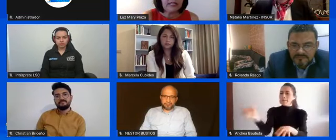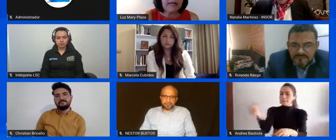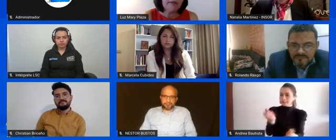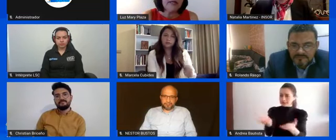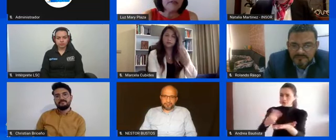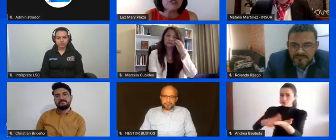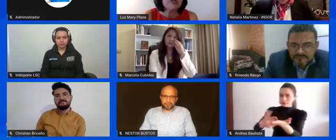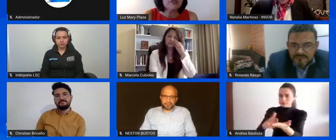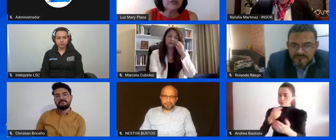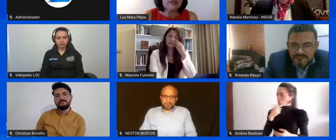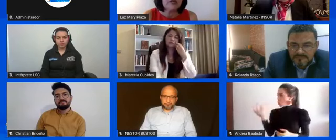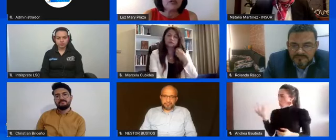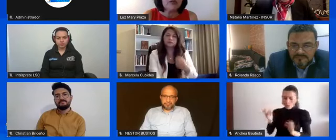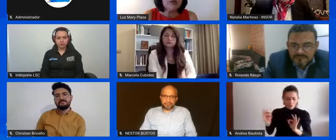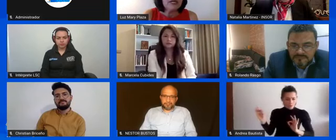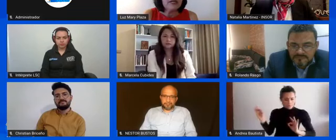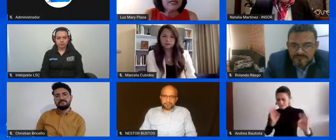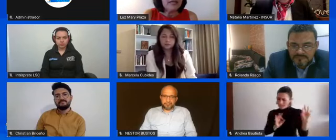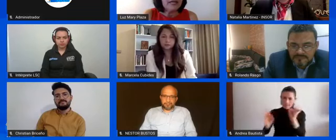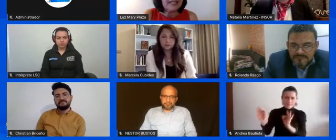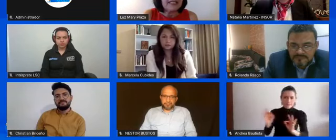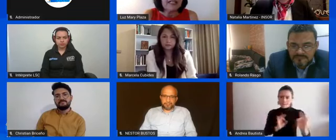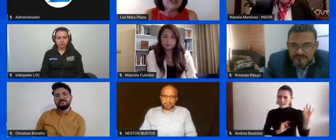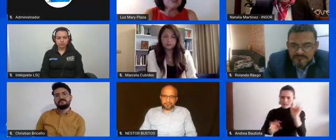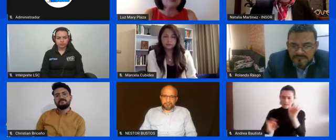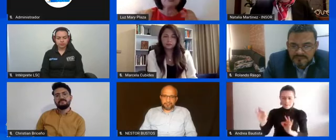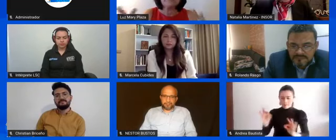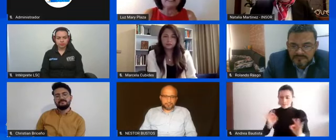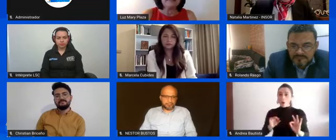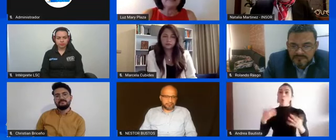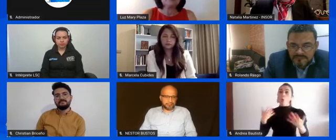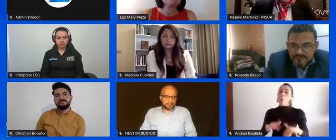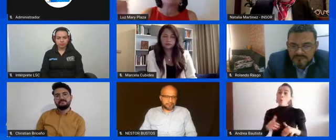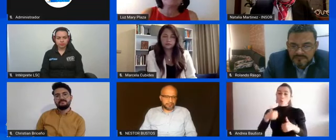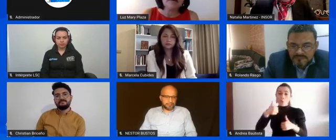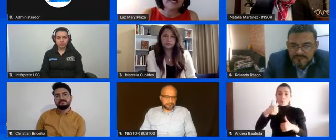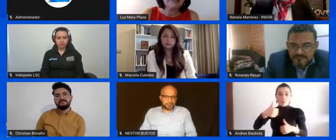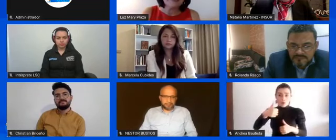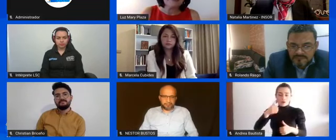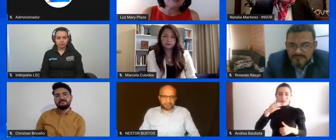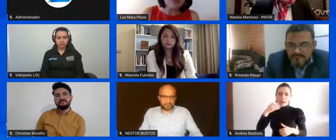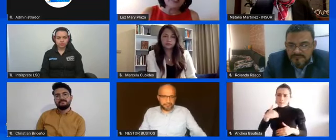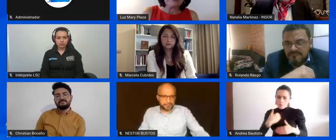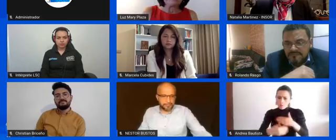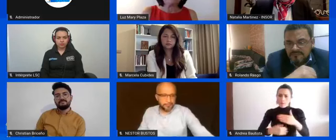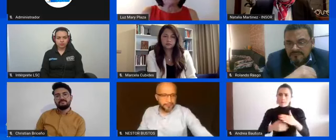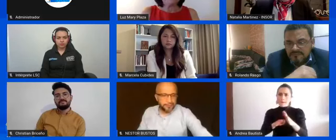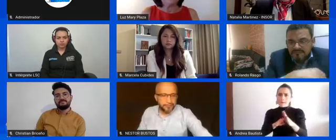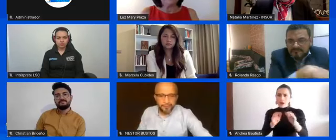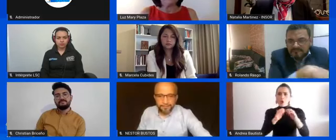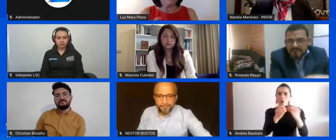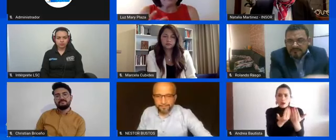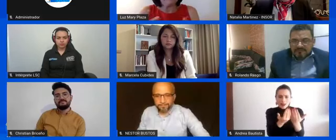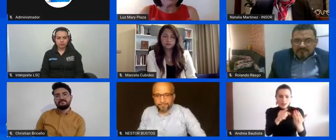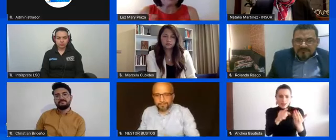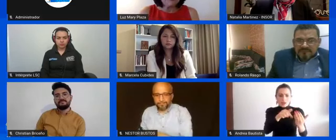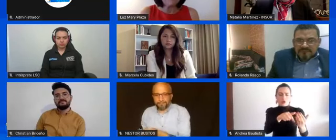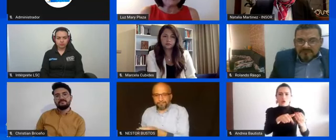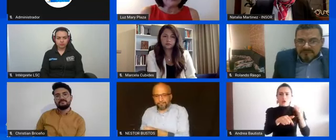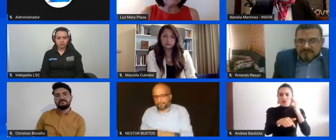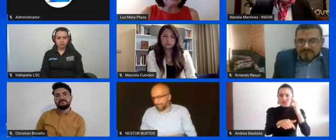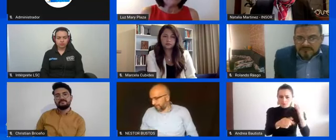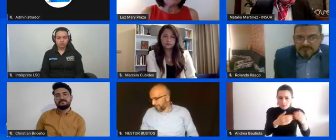pues, digamos, maravilloso de ver cómo iba creciendo en todo el país. Entonces se abrían más escuelas, las